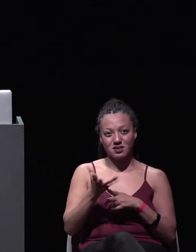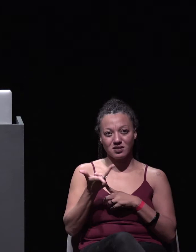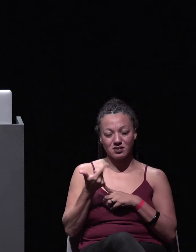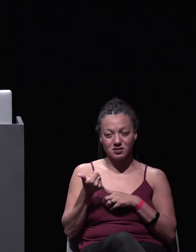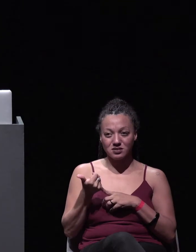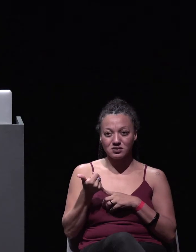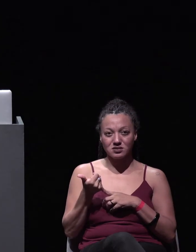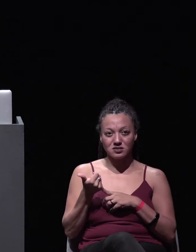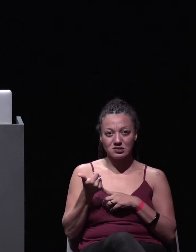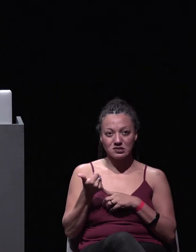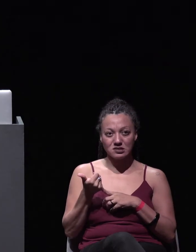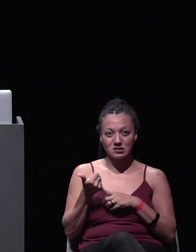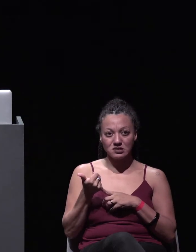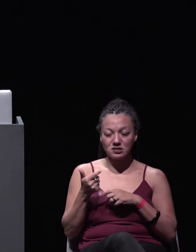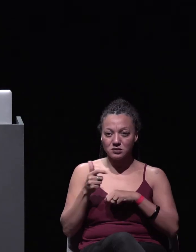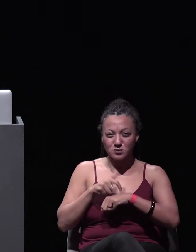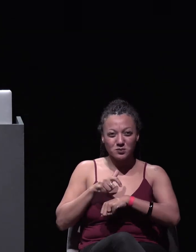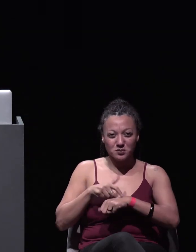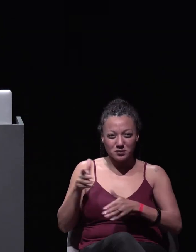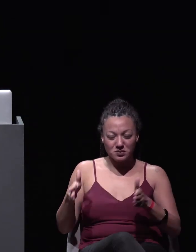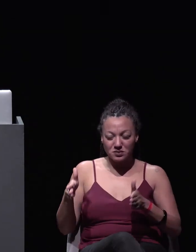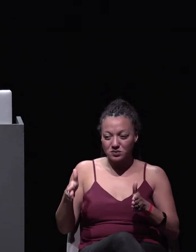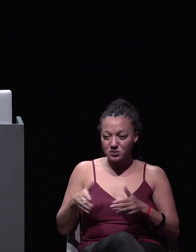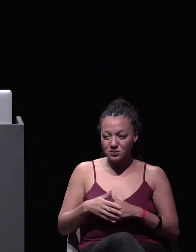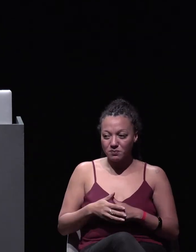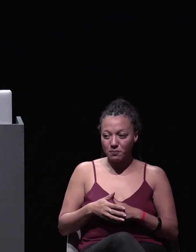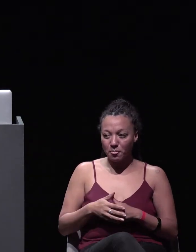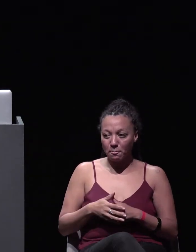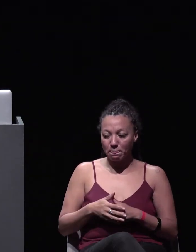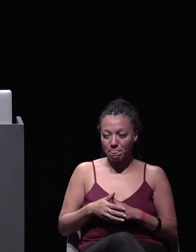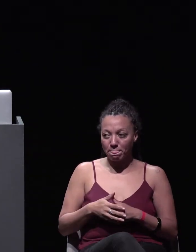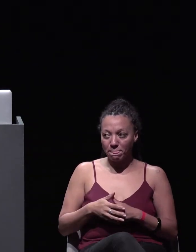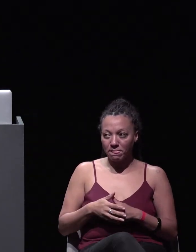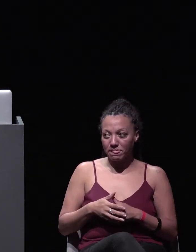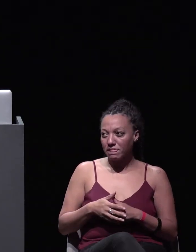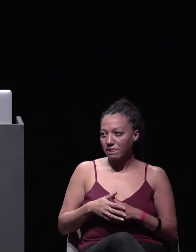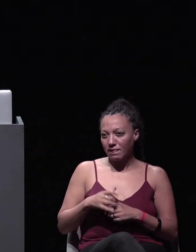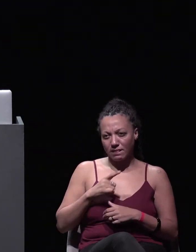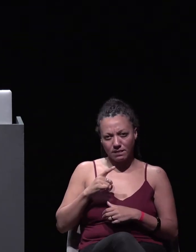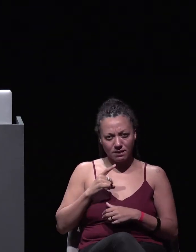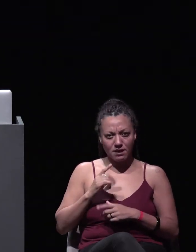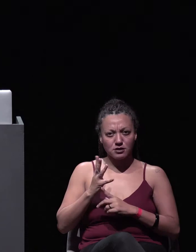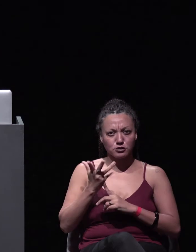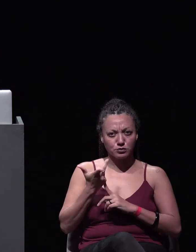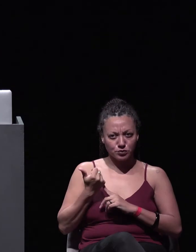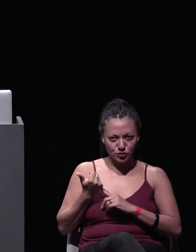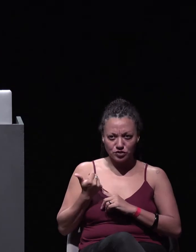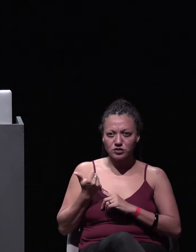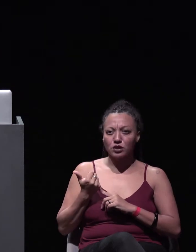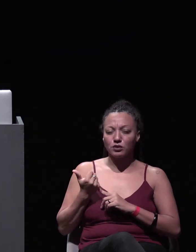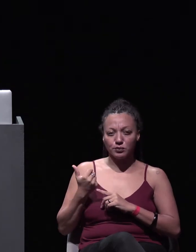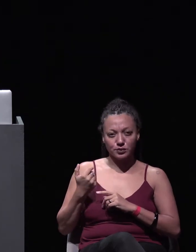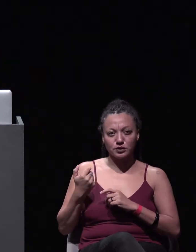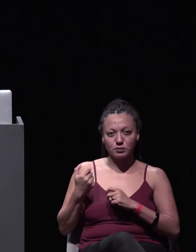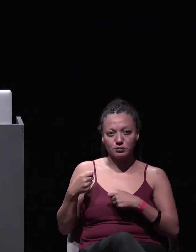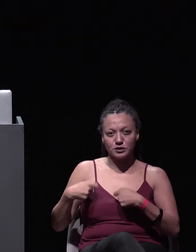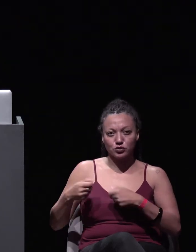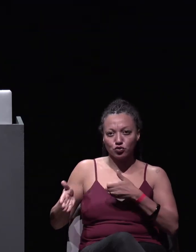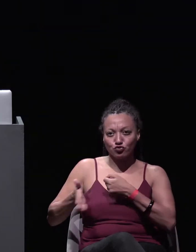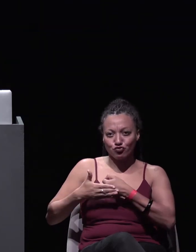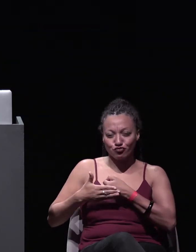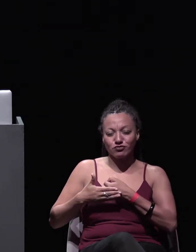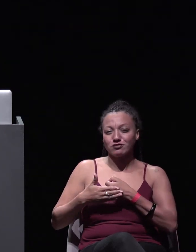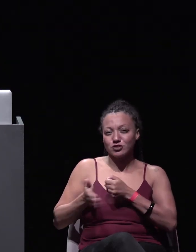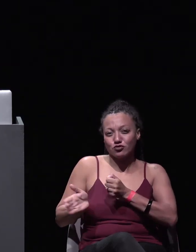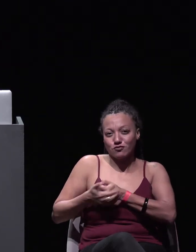aquela cena naquele momento. Ele recebe, enfim, tem obras, exposições censuradas por ação do Congresso, é